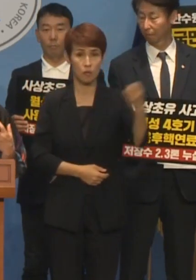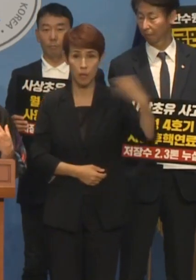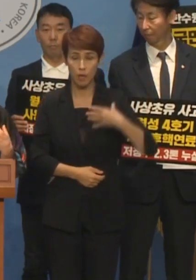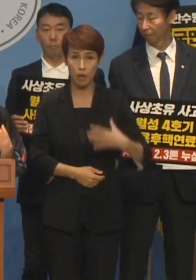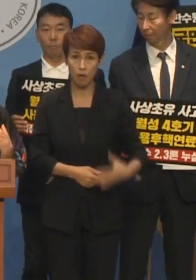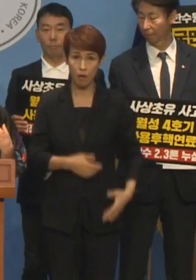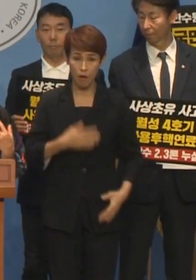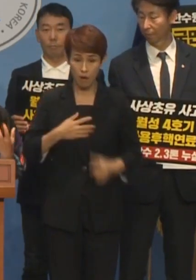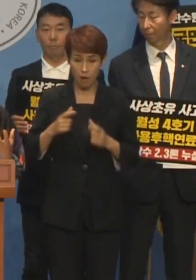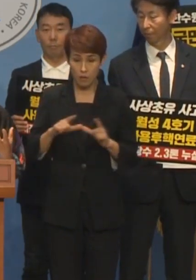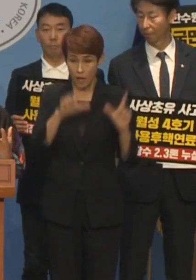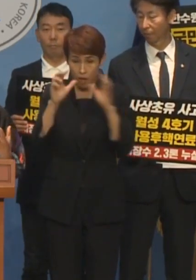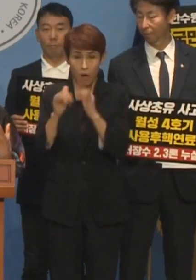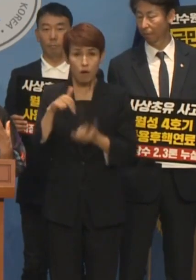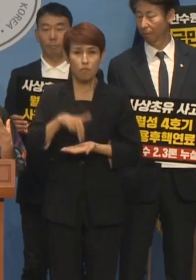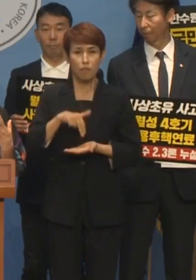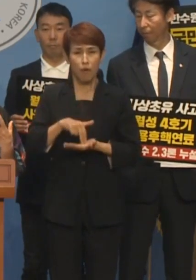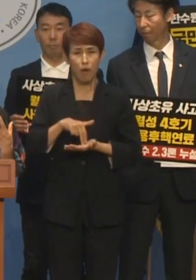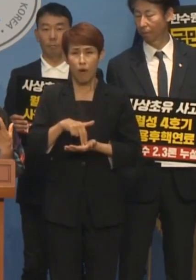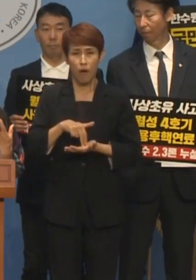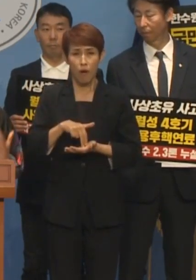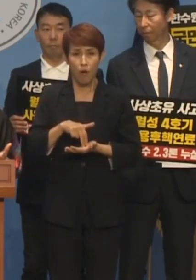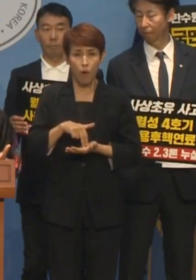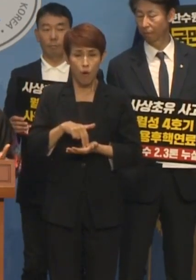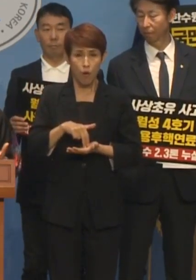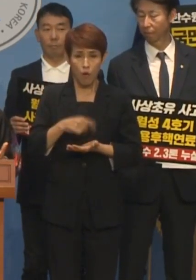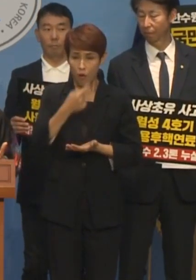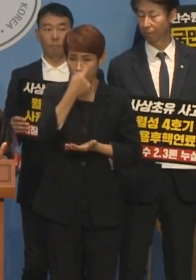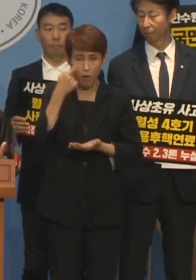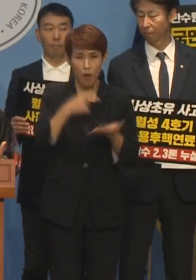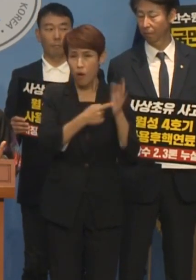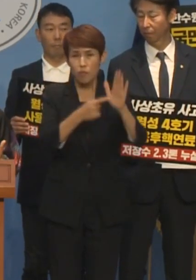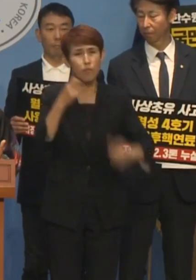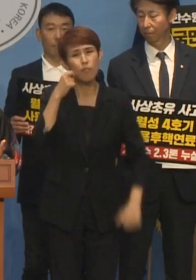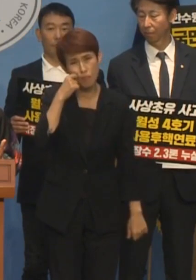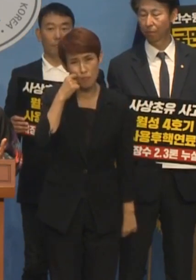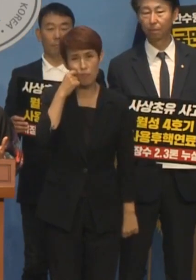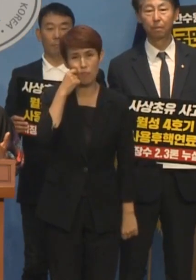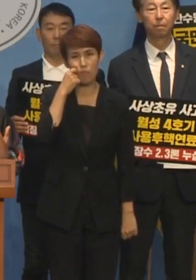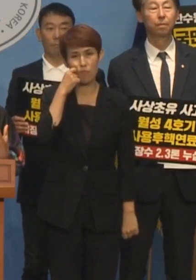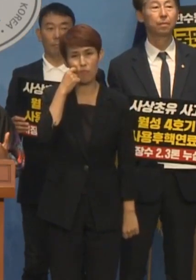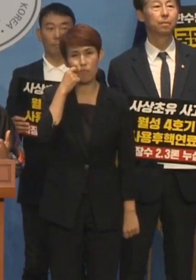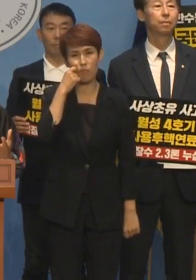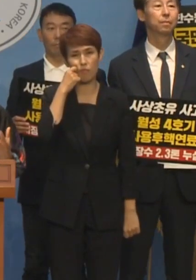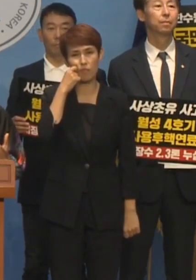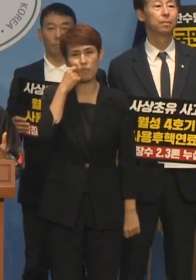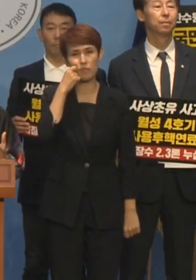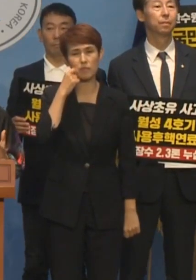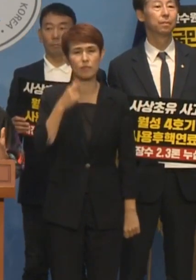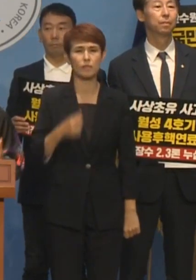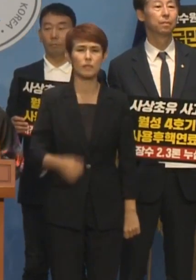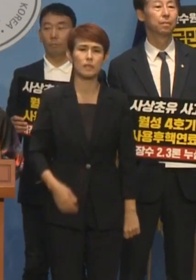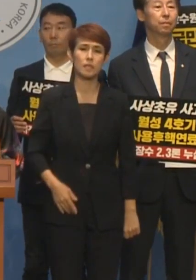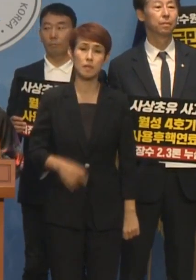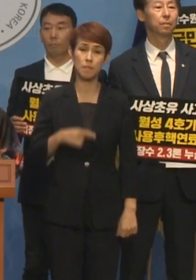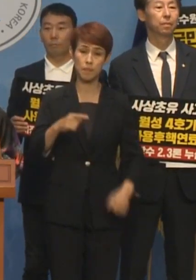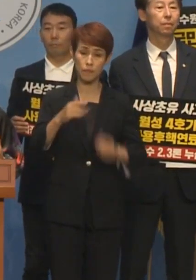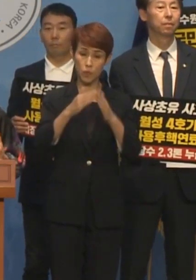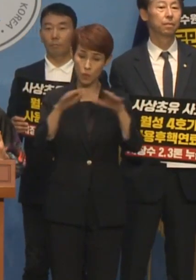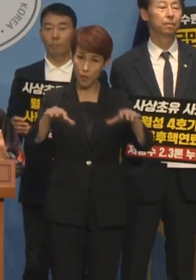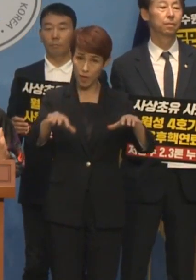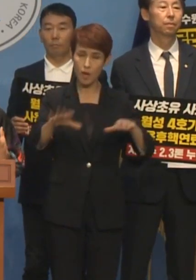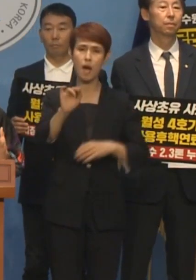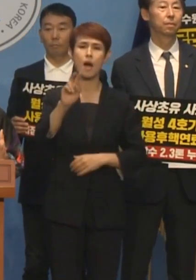우리는 주민들은 거기서 어떻게 증명할 길이 없습니다. 지금 동네 암 환자들은 계속 늘어나고 있고